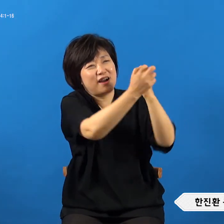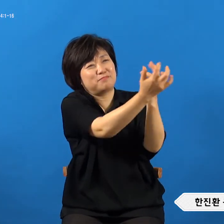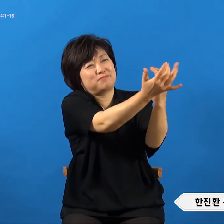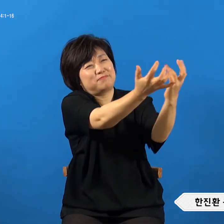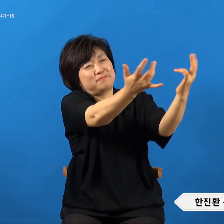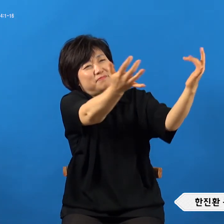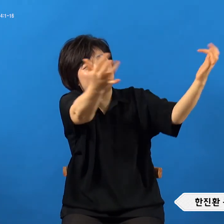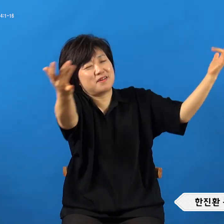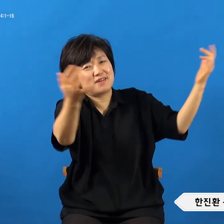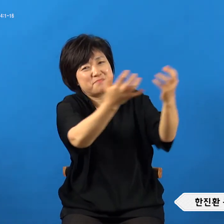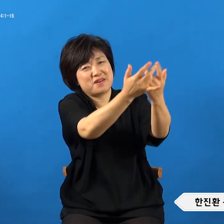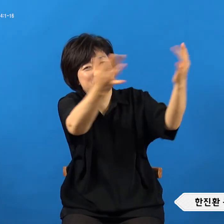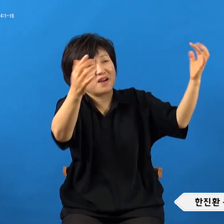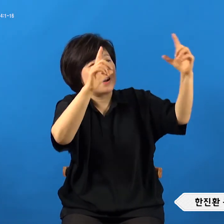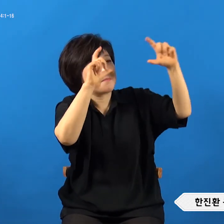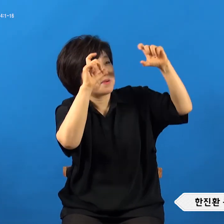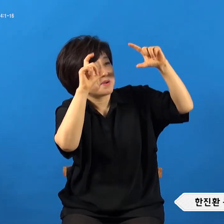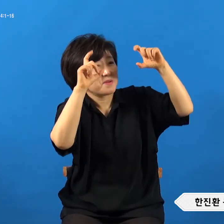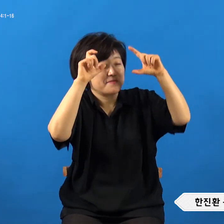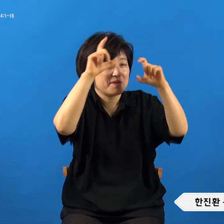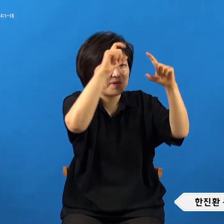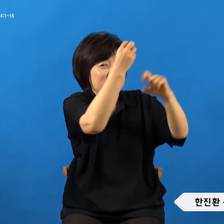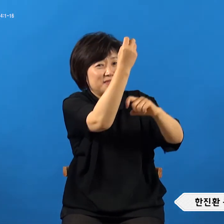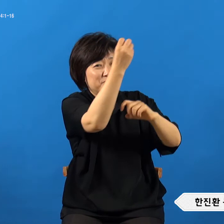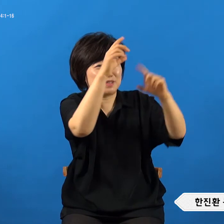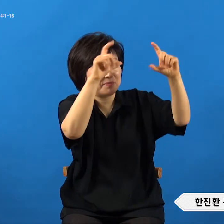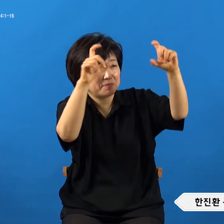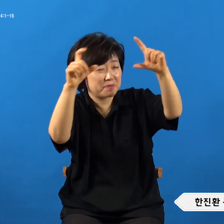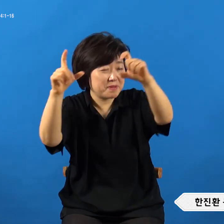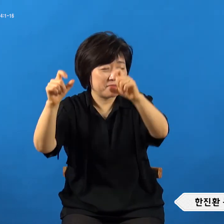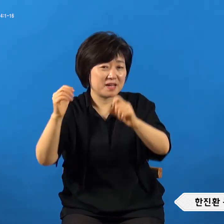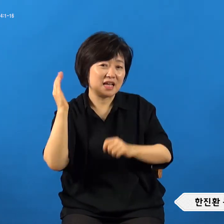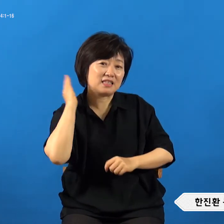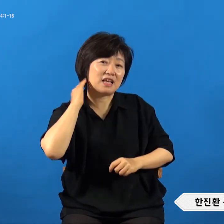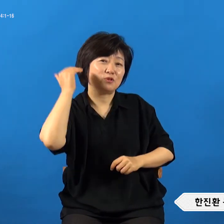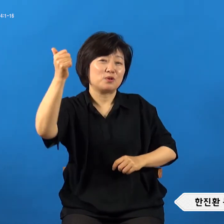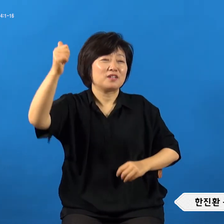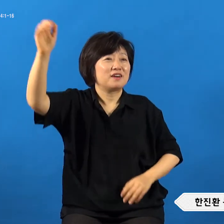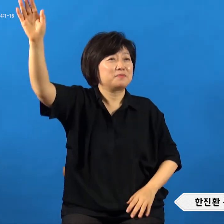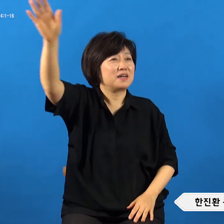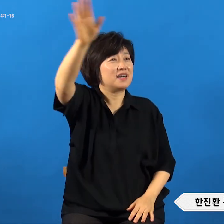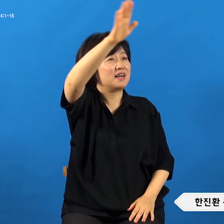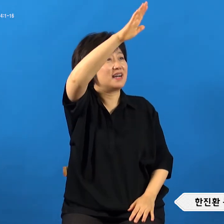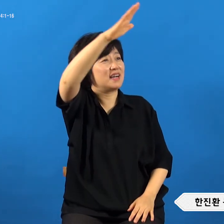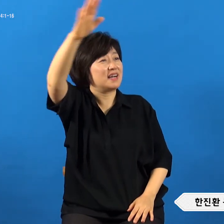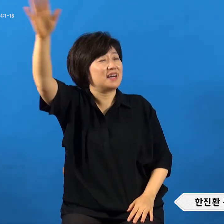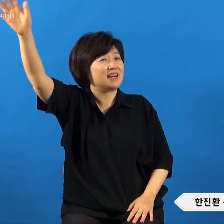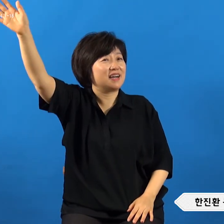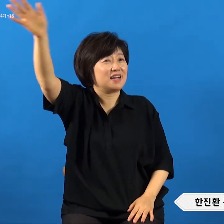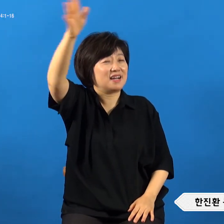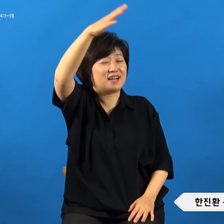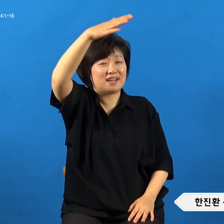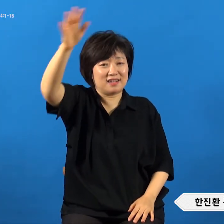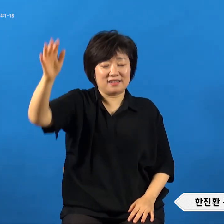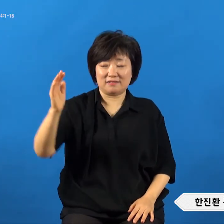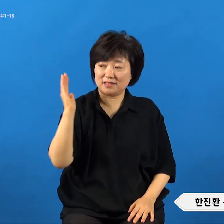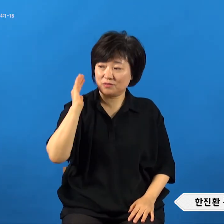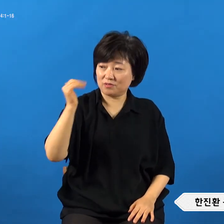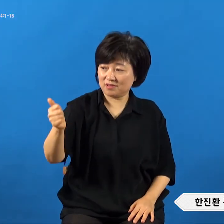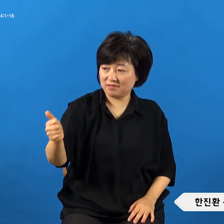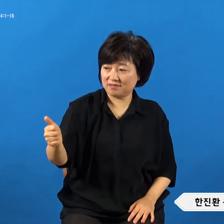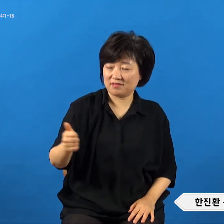울려 퍼집니다. 여기저기서 카메라맨 프레시가 막 터지는데 대통령은 손을 흔들면서 담례하느라고 정신이